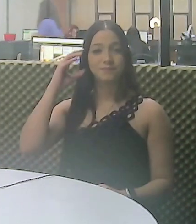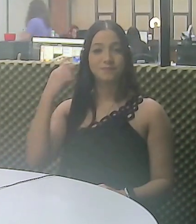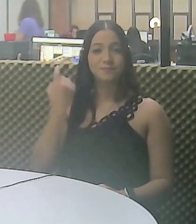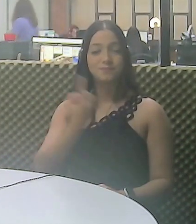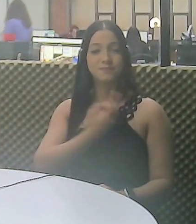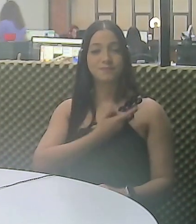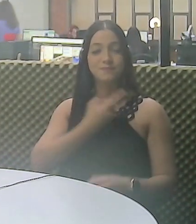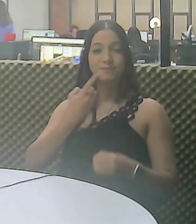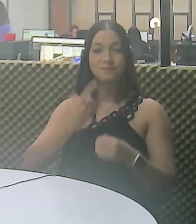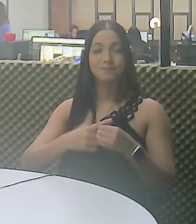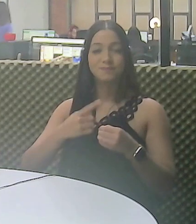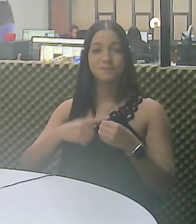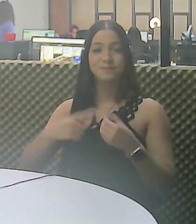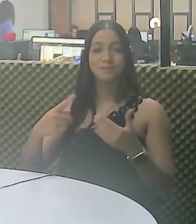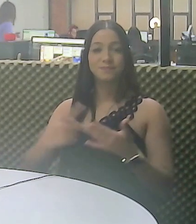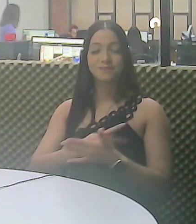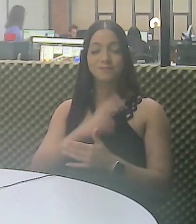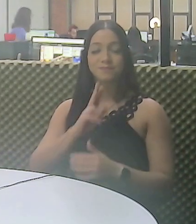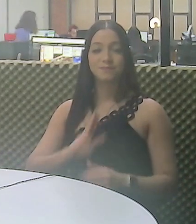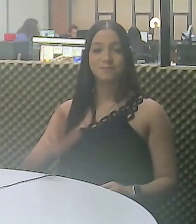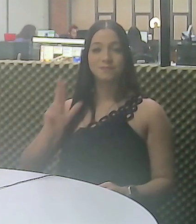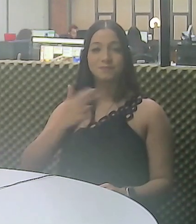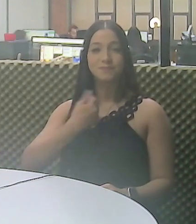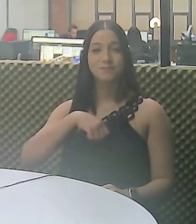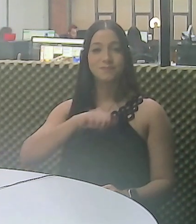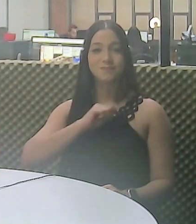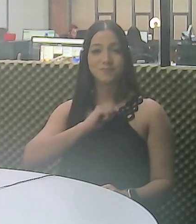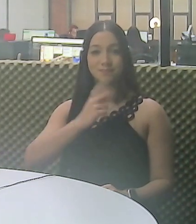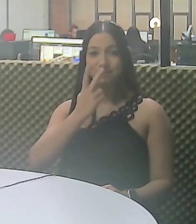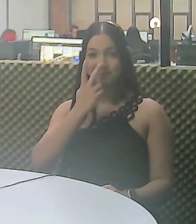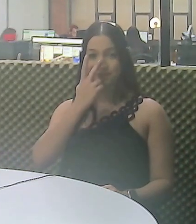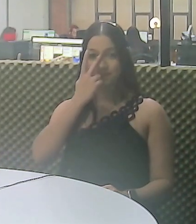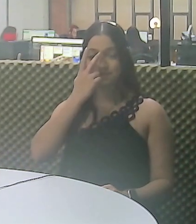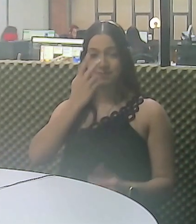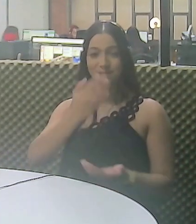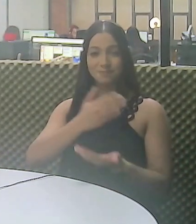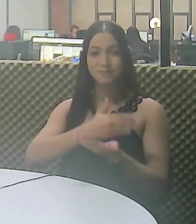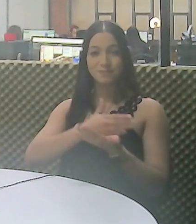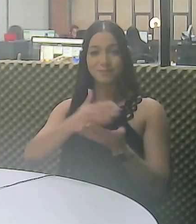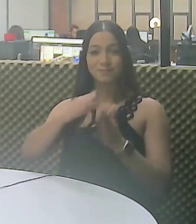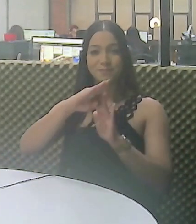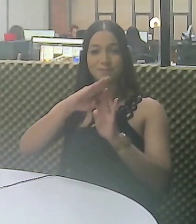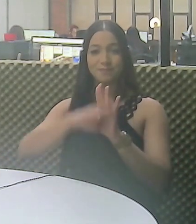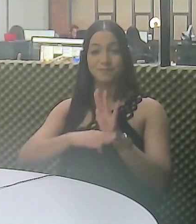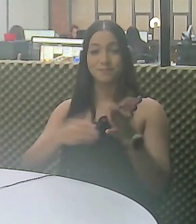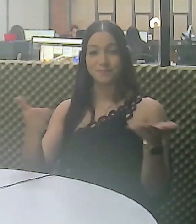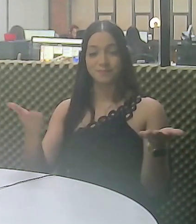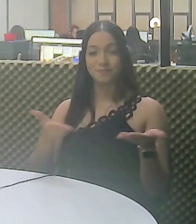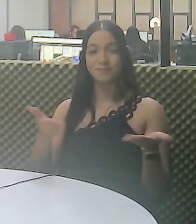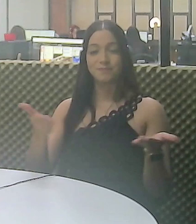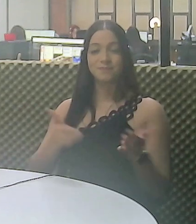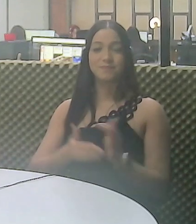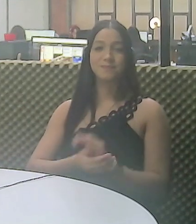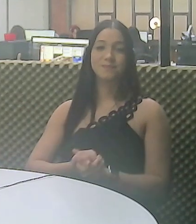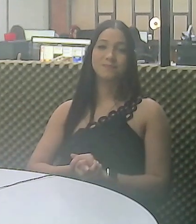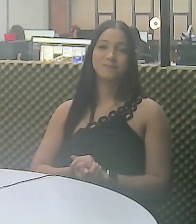boletim de notícias sobre o que de fato acontece em Uberlândia. Eu sou Vanessa Gianotti e começamos com os destaques da edição de